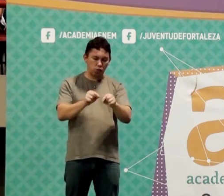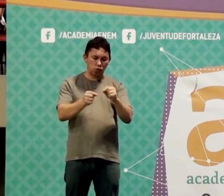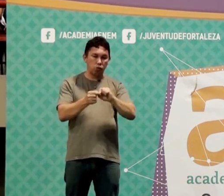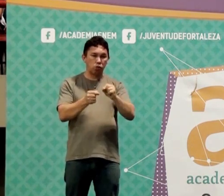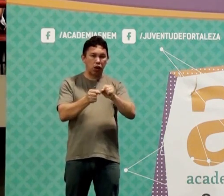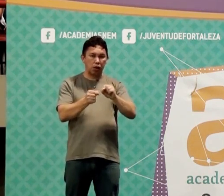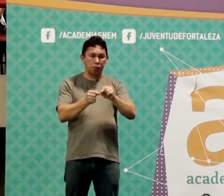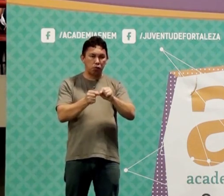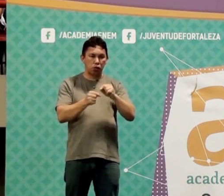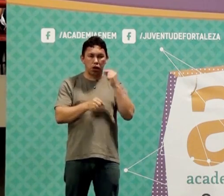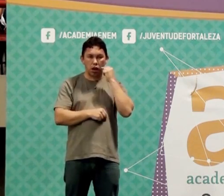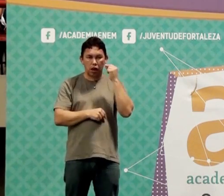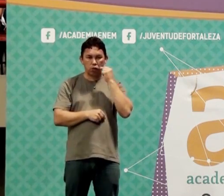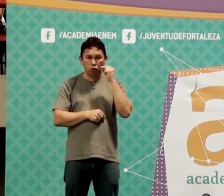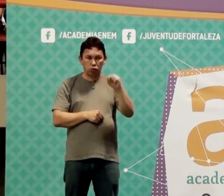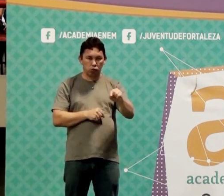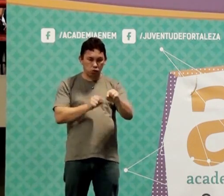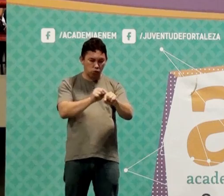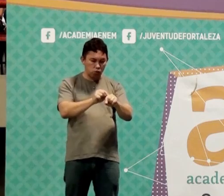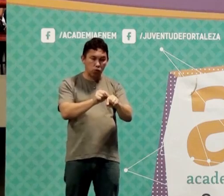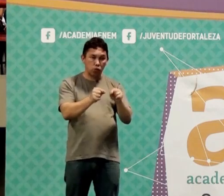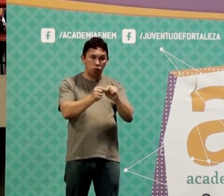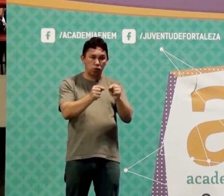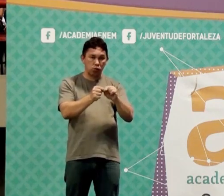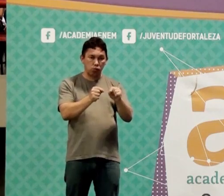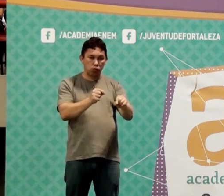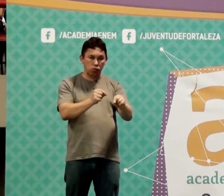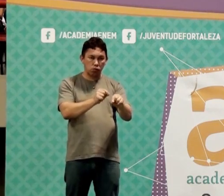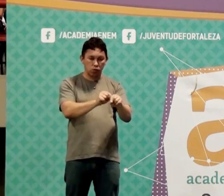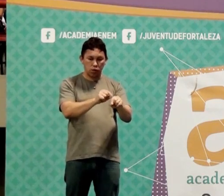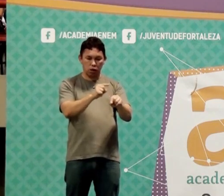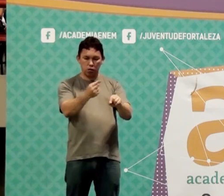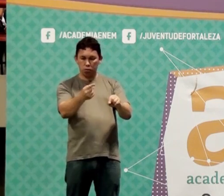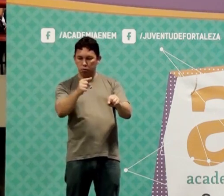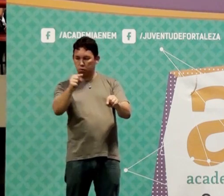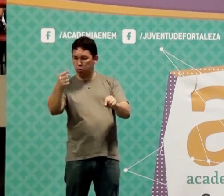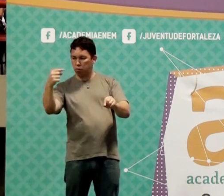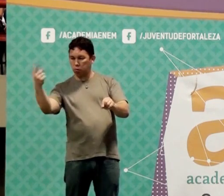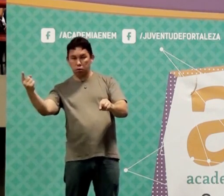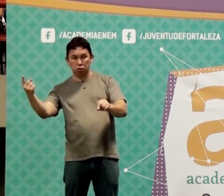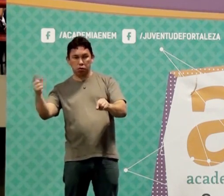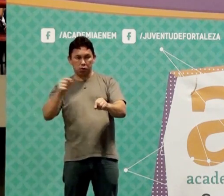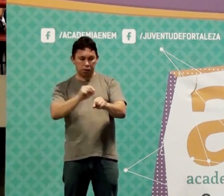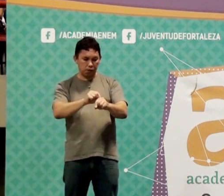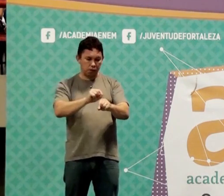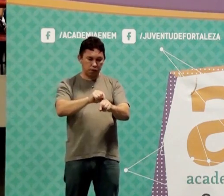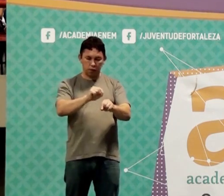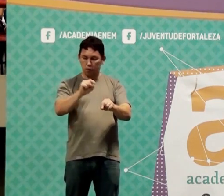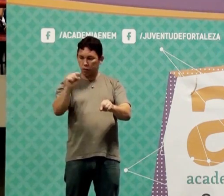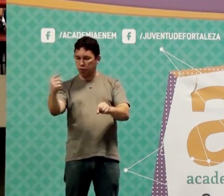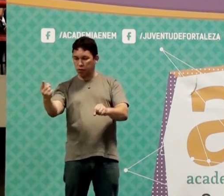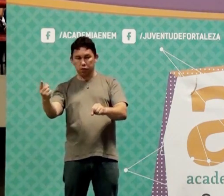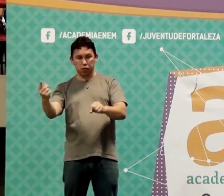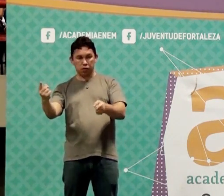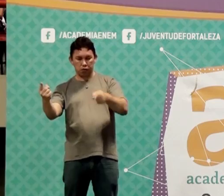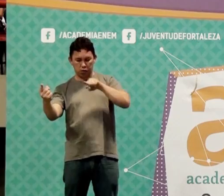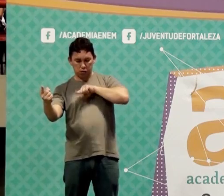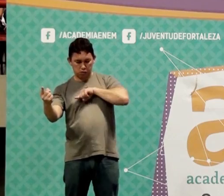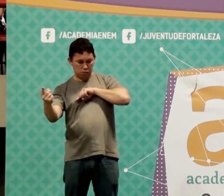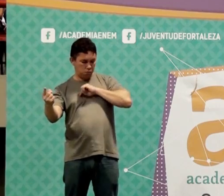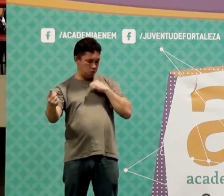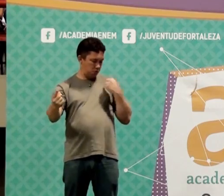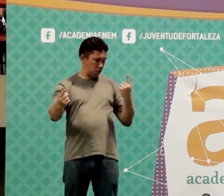Veio do Oriente Médio uma doença que praticamente dizimou 1/3 da população